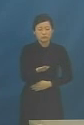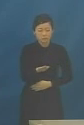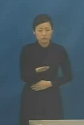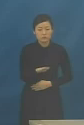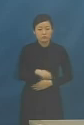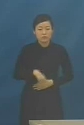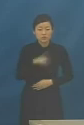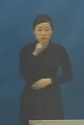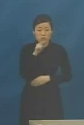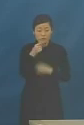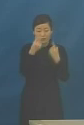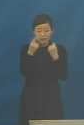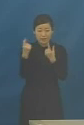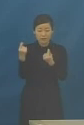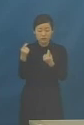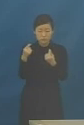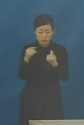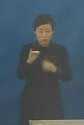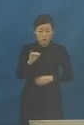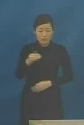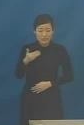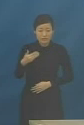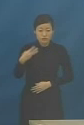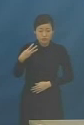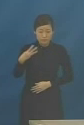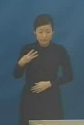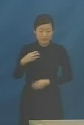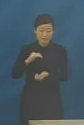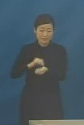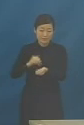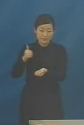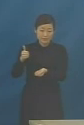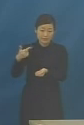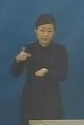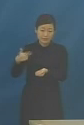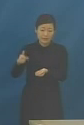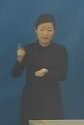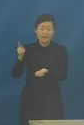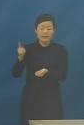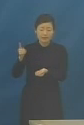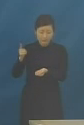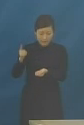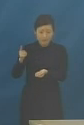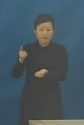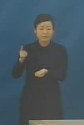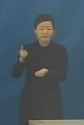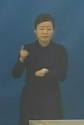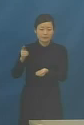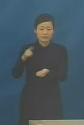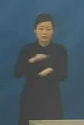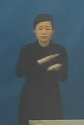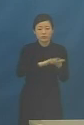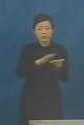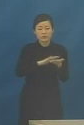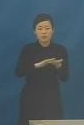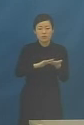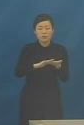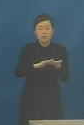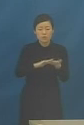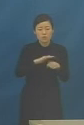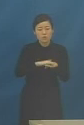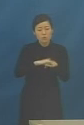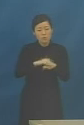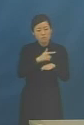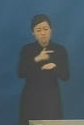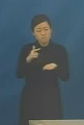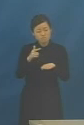とうとうダーク後久美先生の方でですねそうしたあの治療ということについてで書く終わっていただいておられ